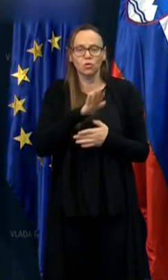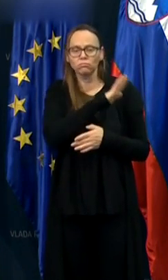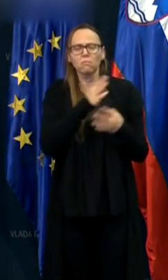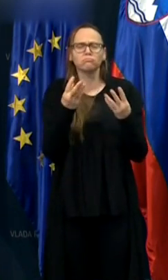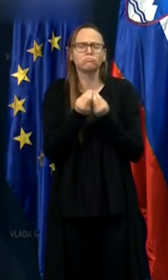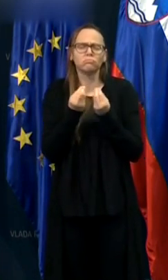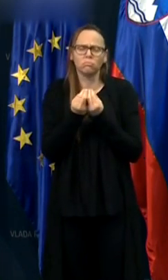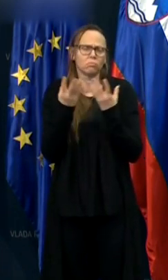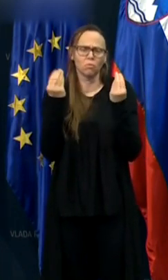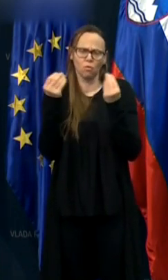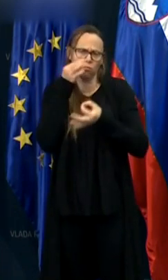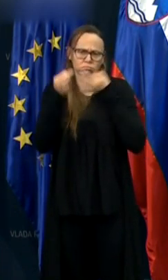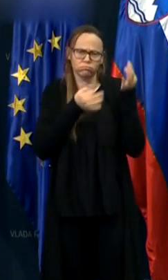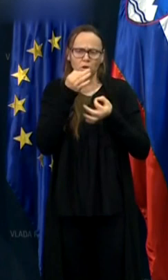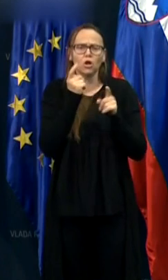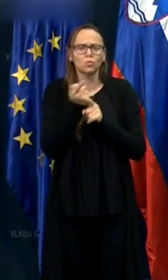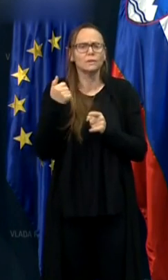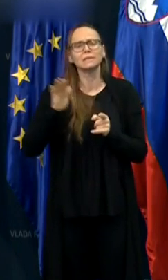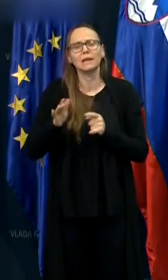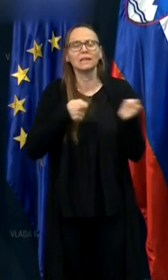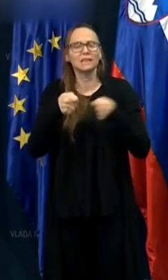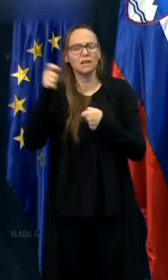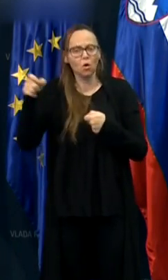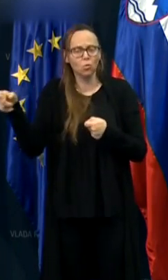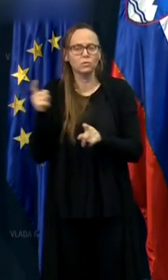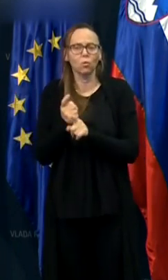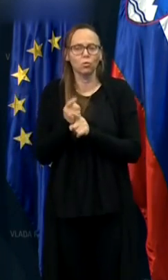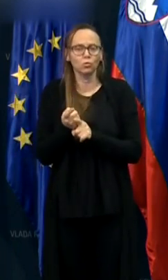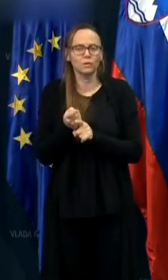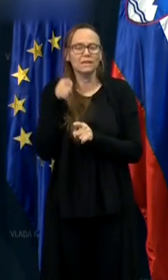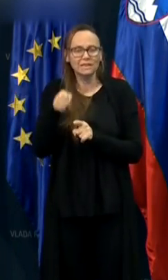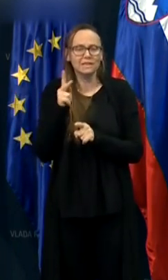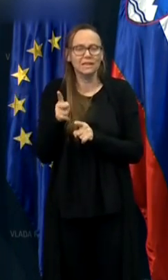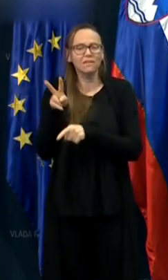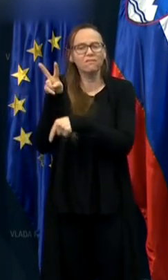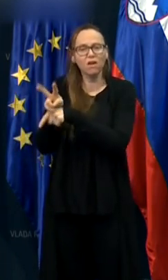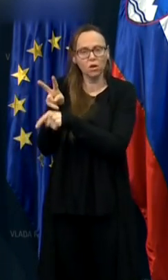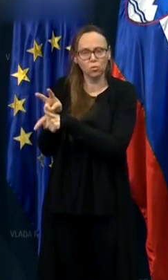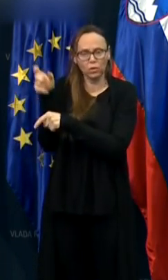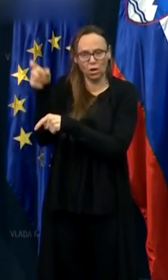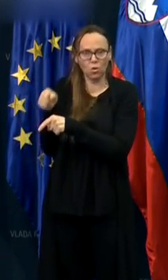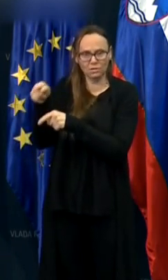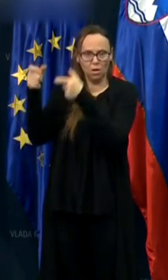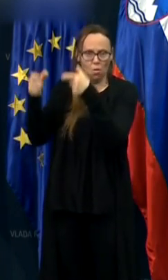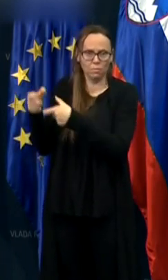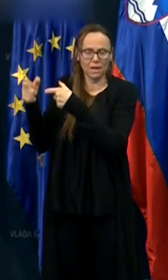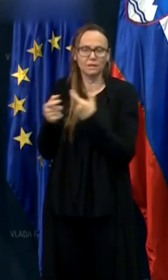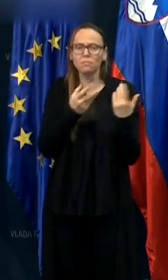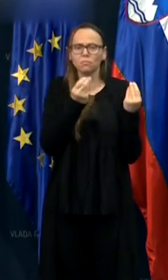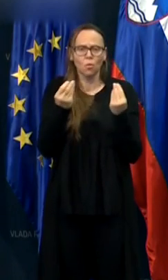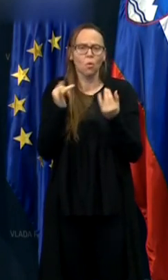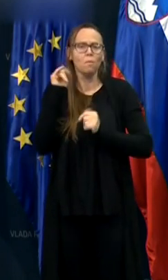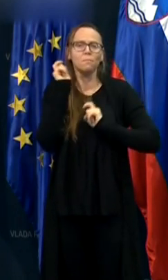množica vprašanj, tako strani trgovcev, kot strani tistih, ki te objekte varujejo. Večina med njimi se je